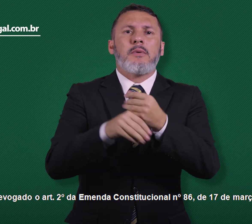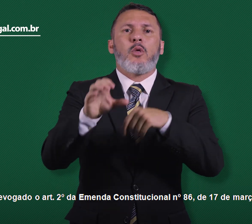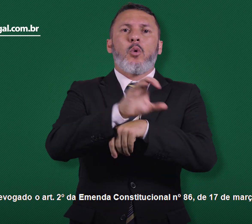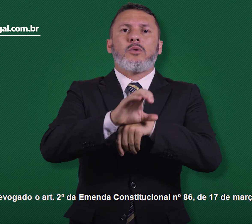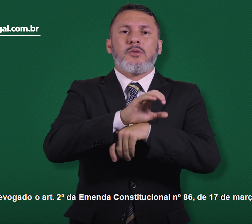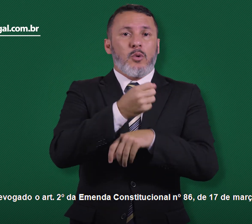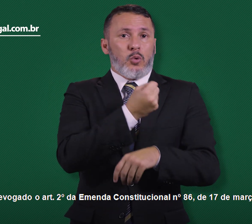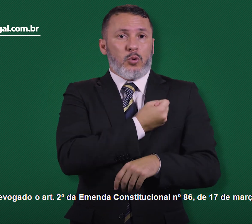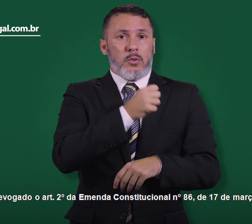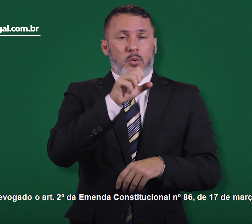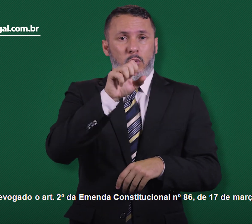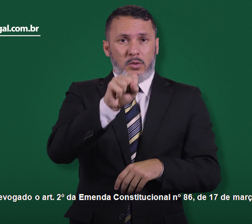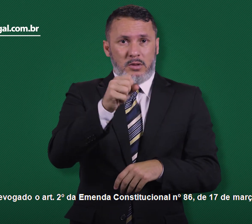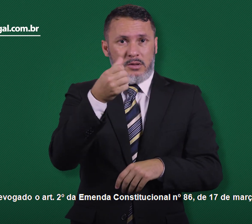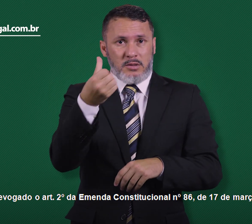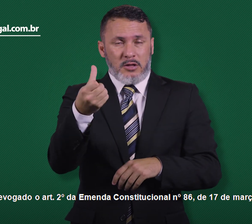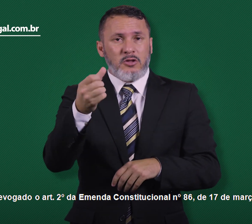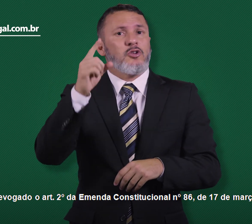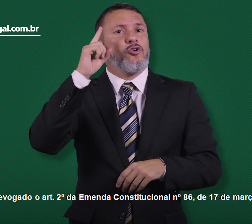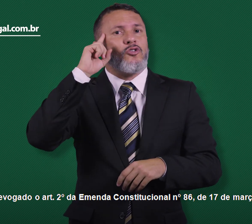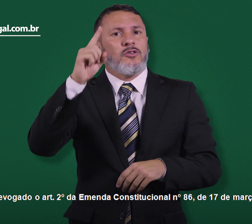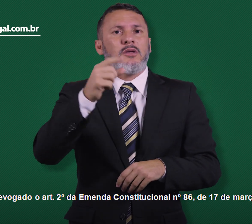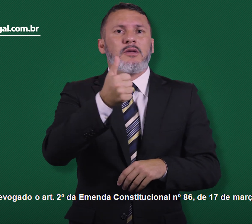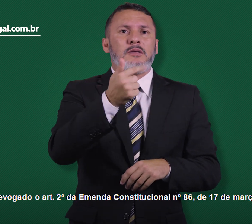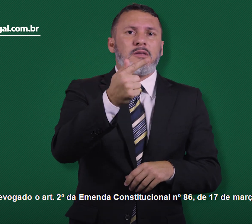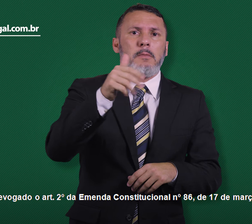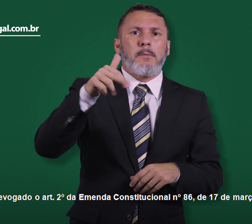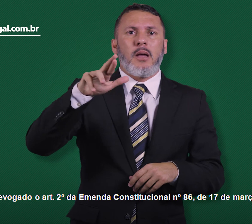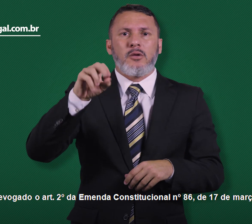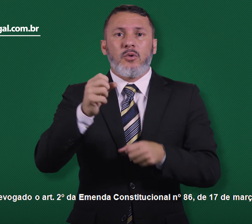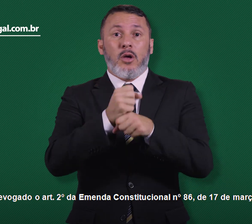Emenda Constitucional número 86, de 17 de março de